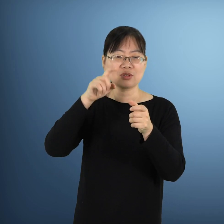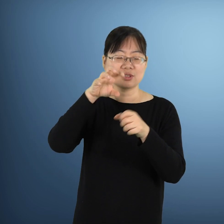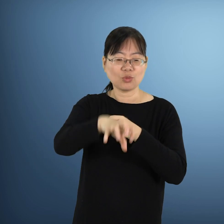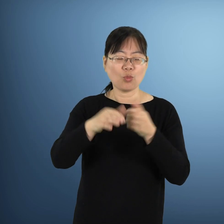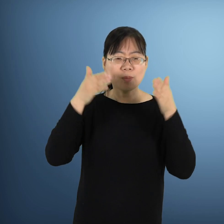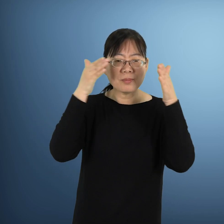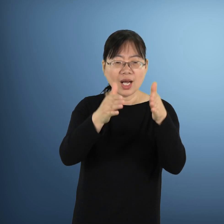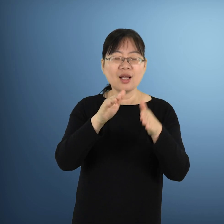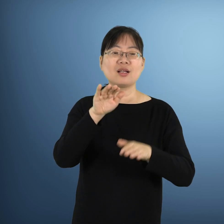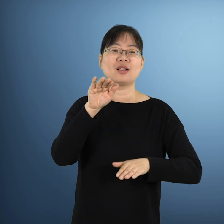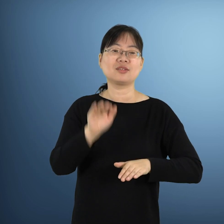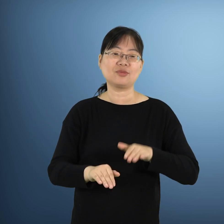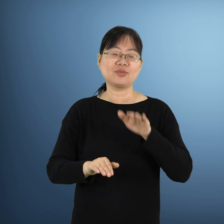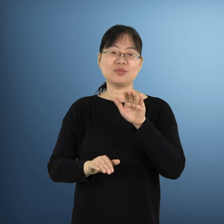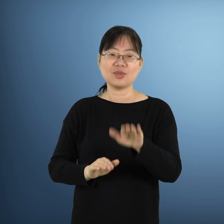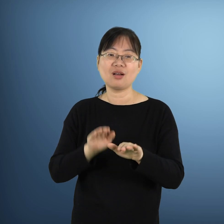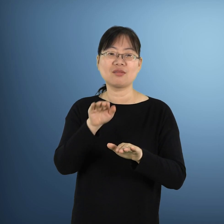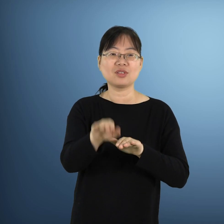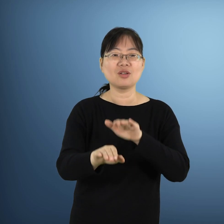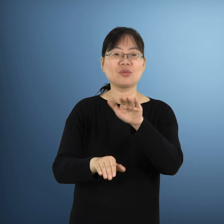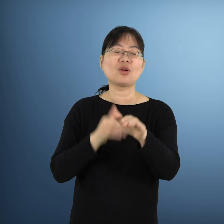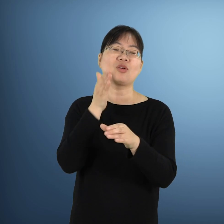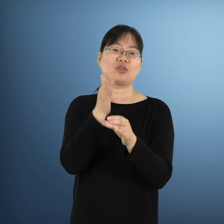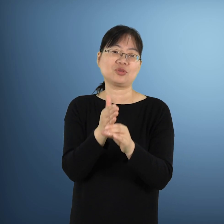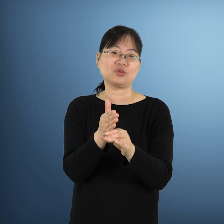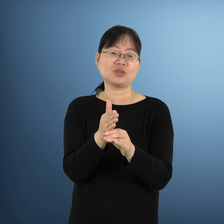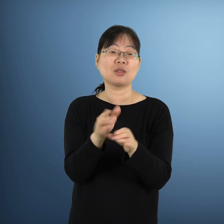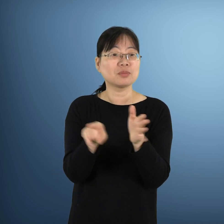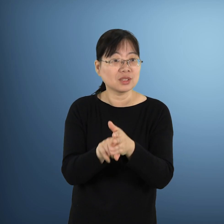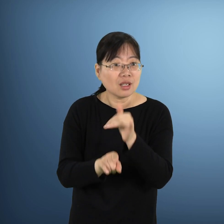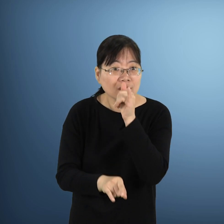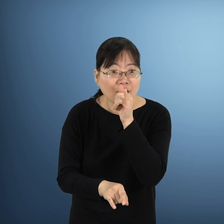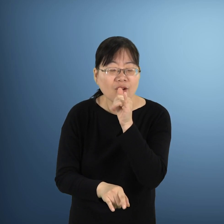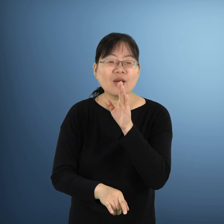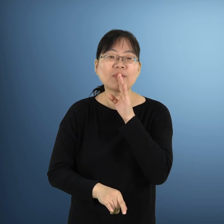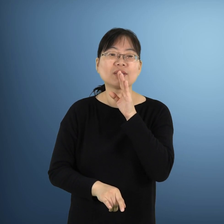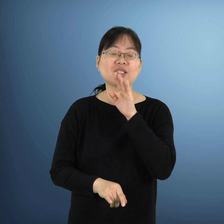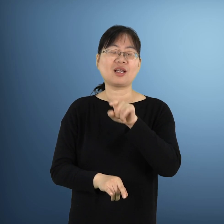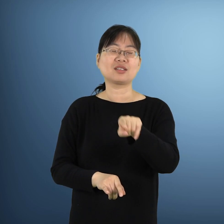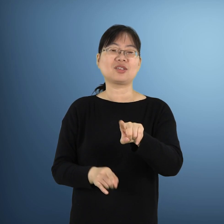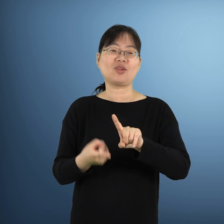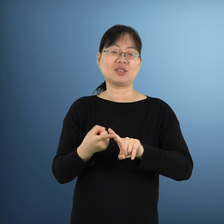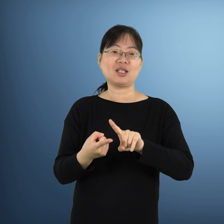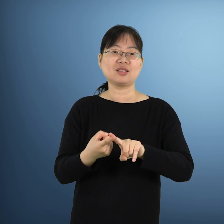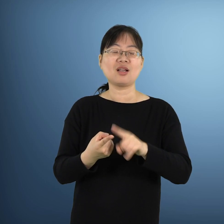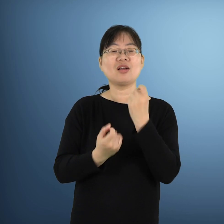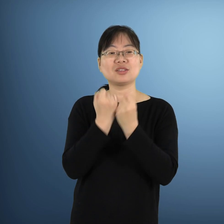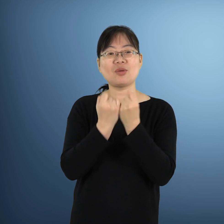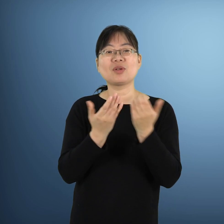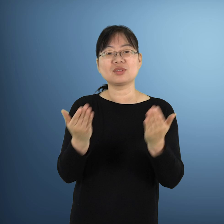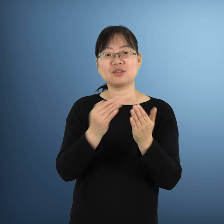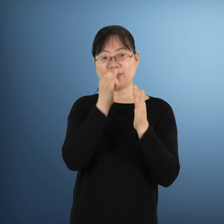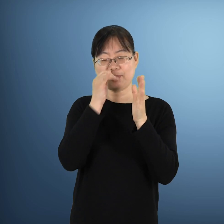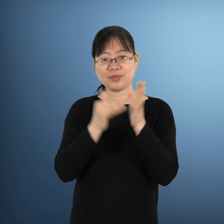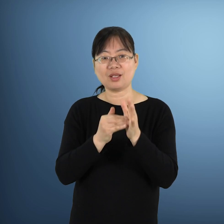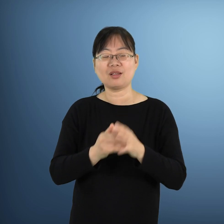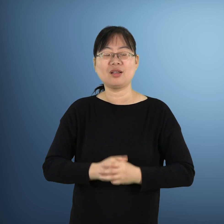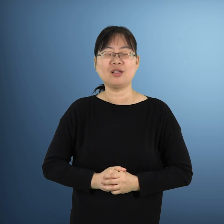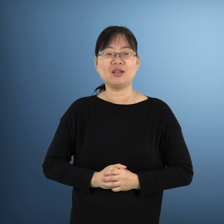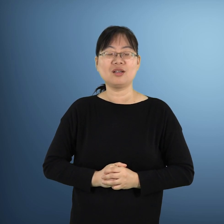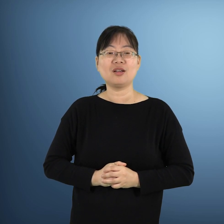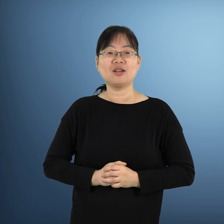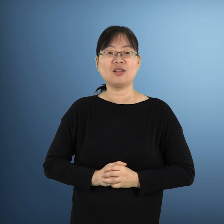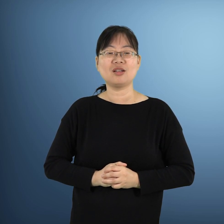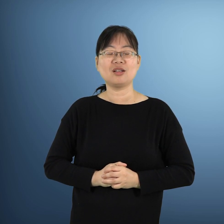향해서 뚜벅뚜벅 걸어가실 겁니다. 믿습니까? 이제 그것을 설명하는 거예요. 자,